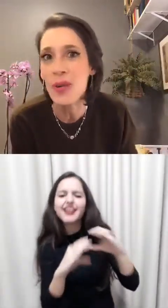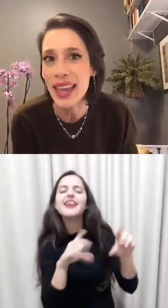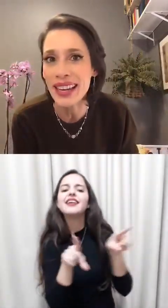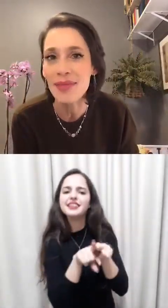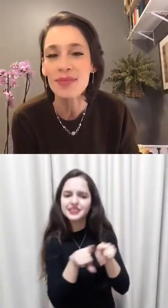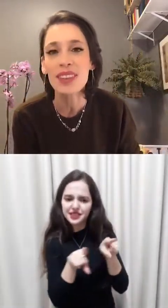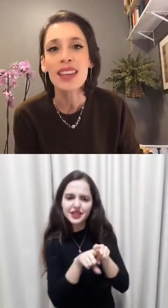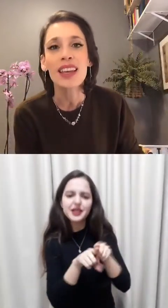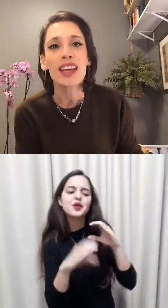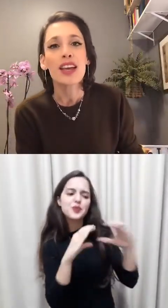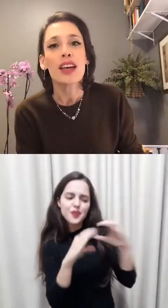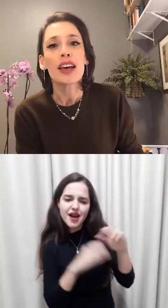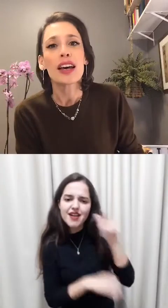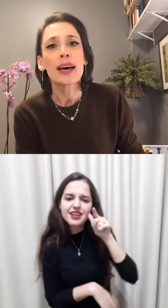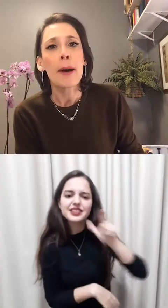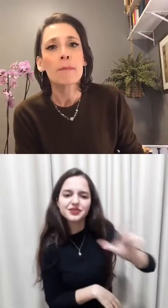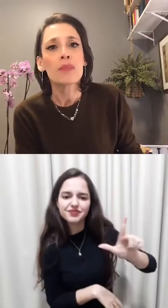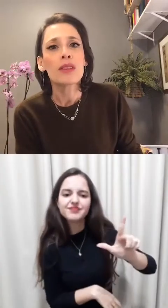com ele.